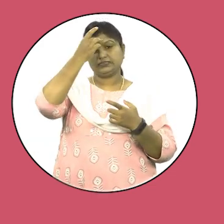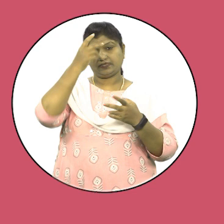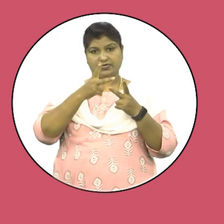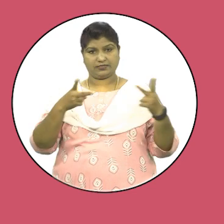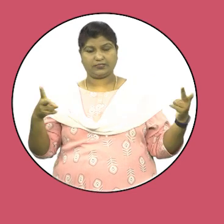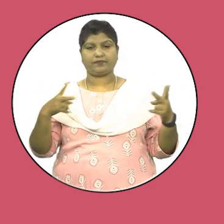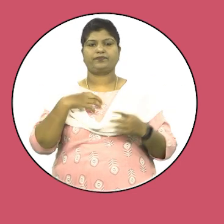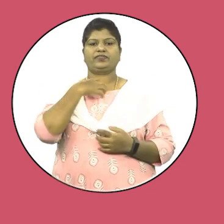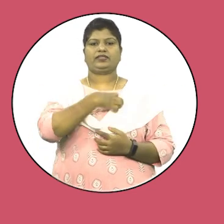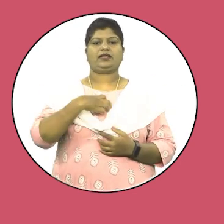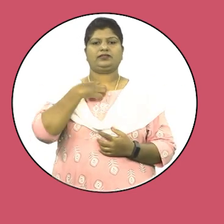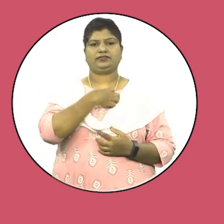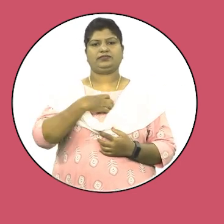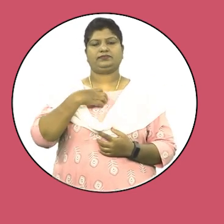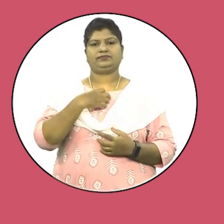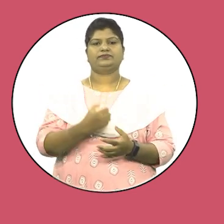है।